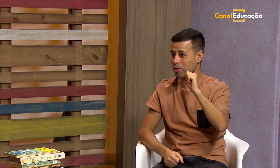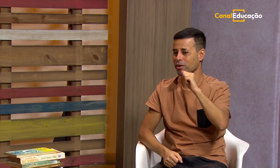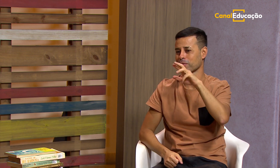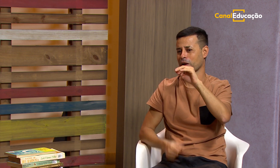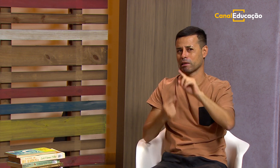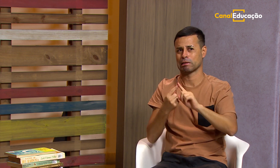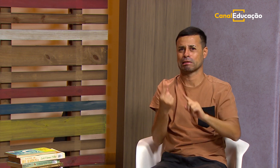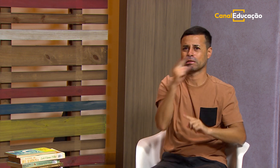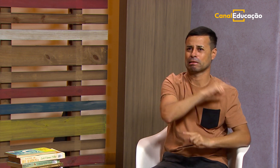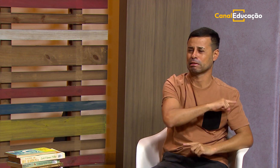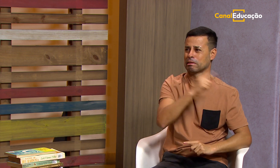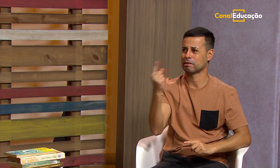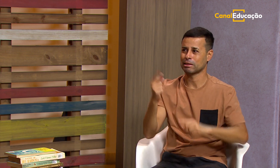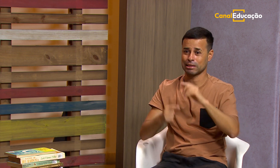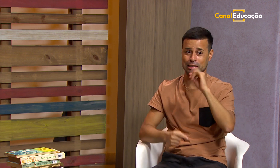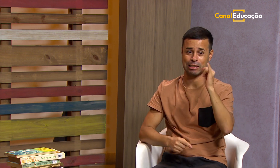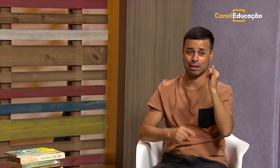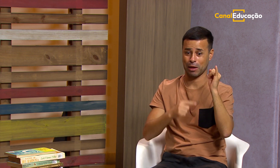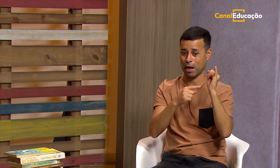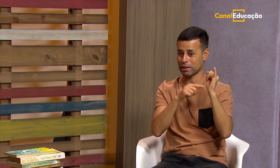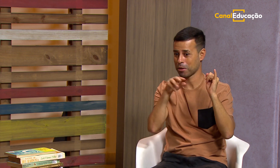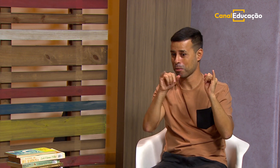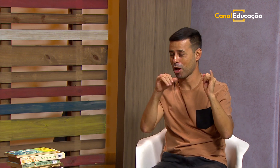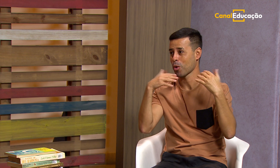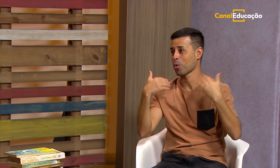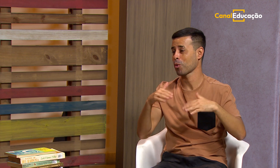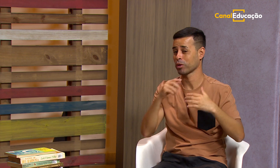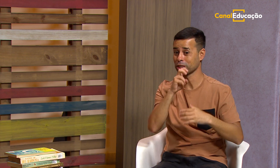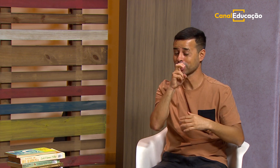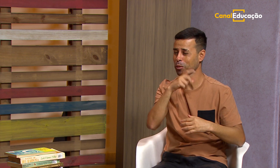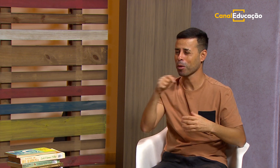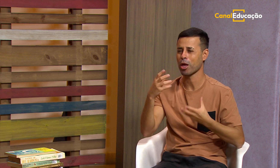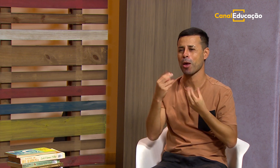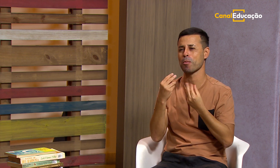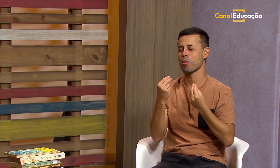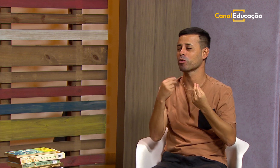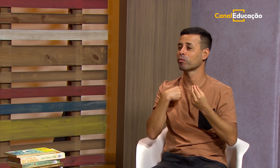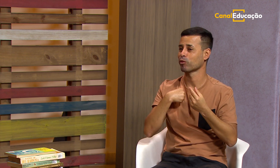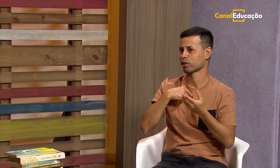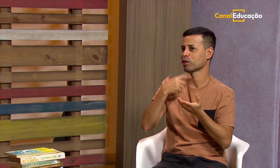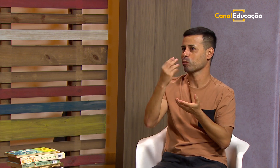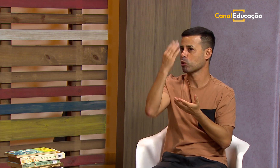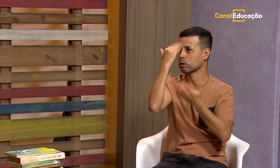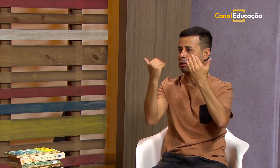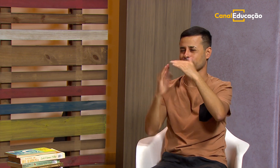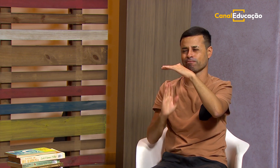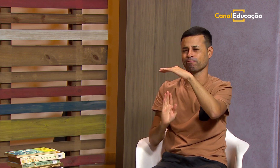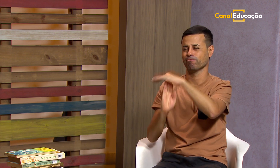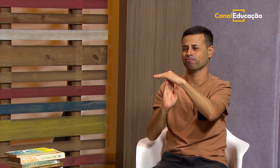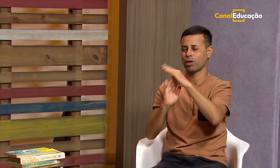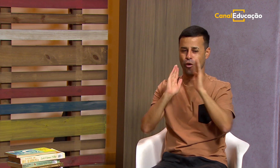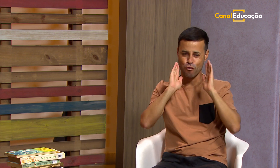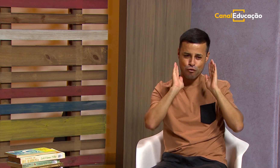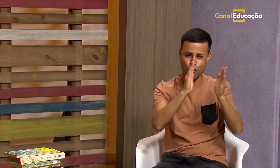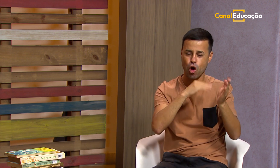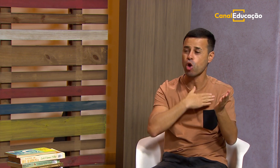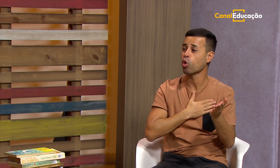E acabei ficando nesse vai e vem por 5 meses. Então eu decidi focar direto na